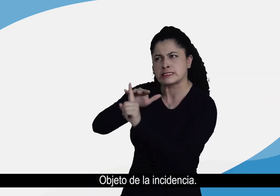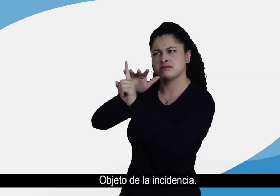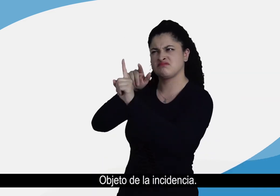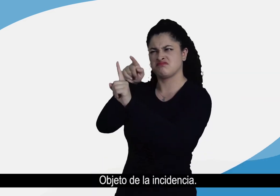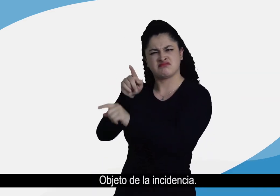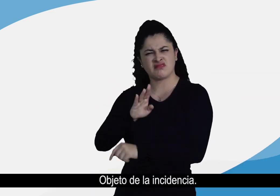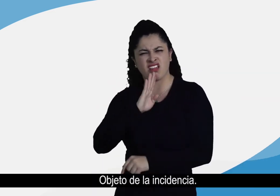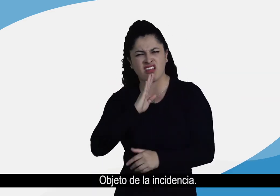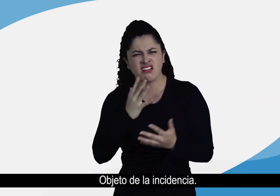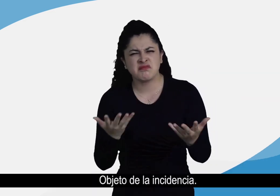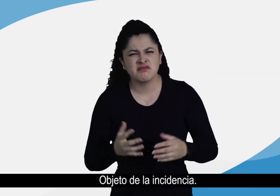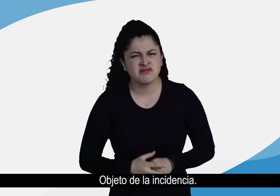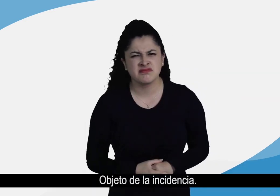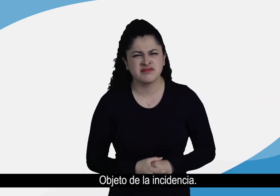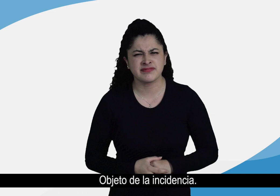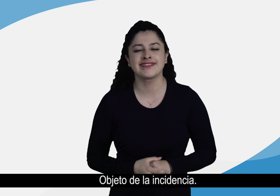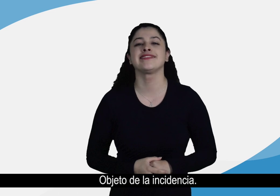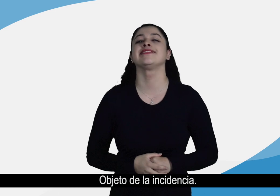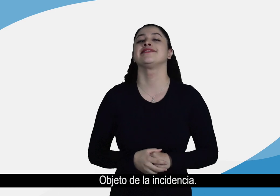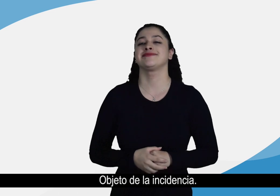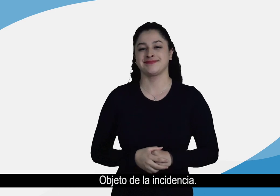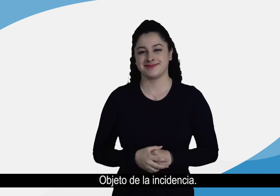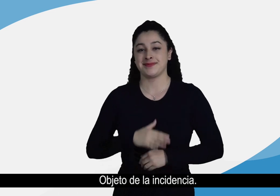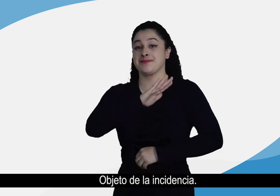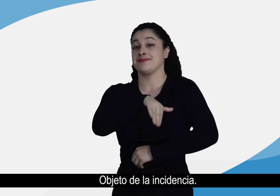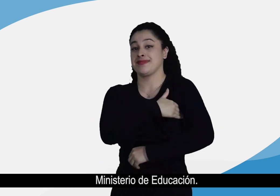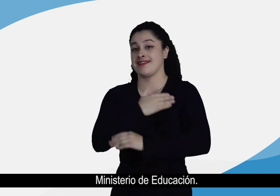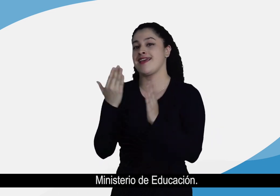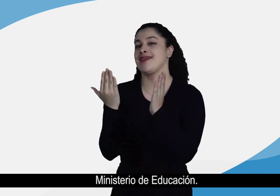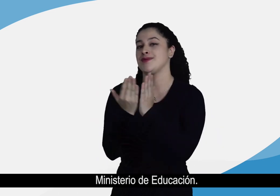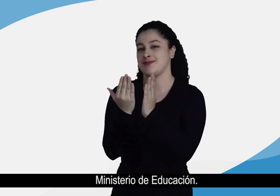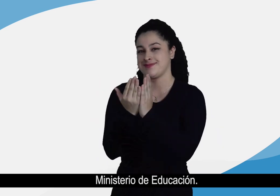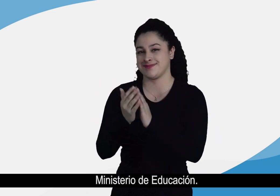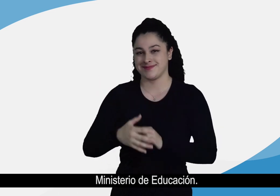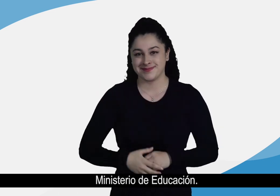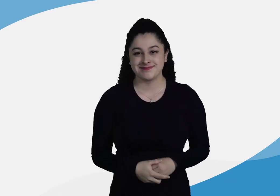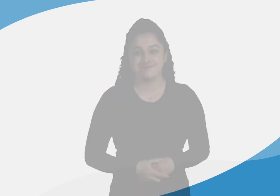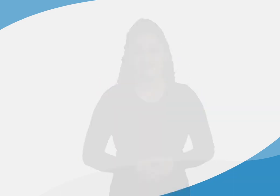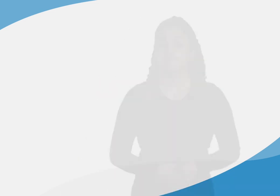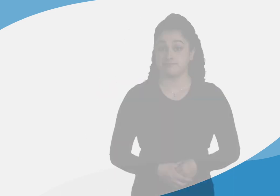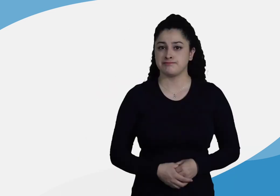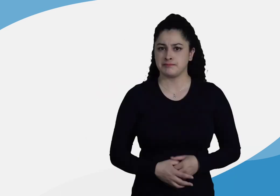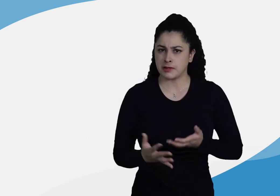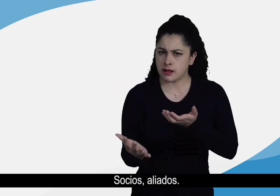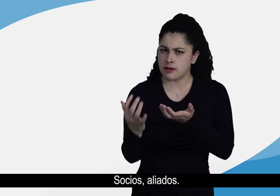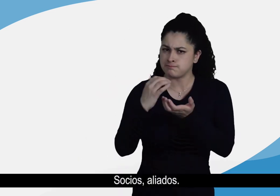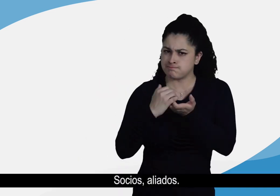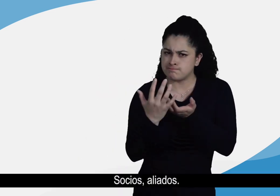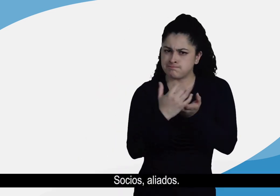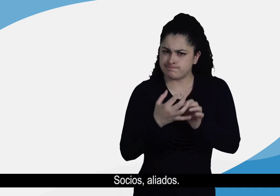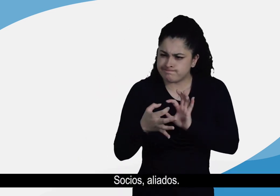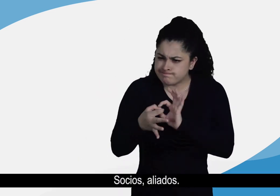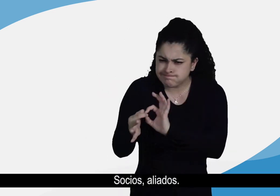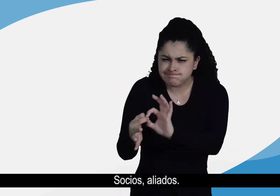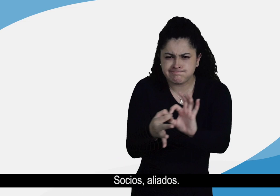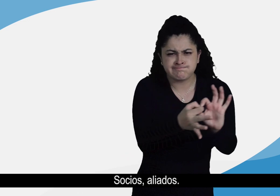Objeto de la incidencia Ministerio de educación Socios Aliados